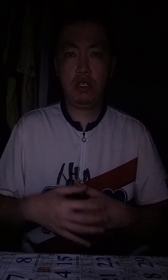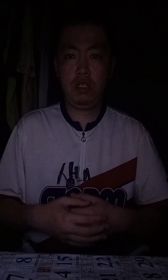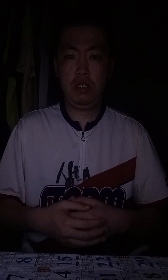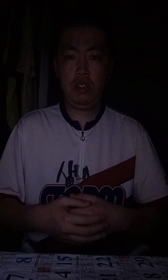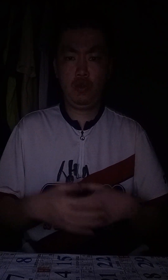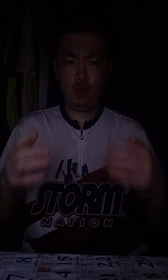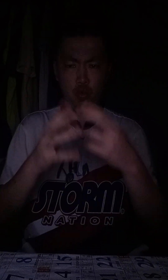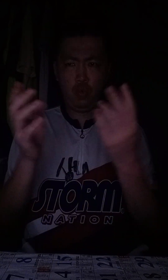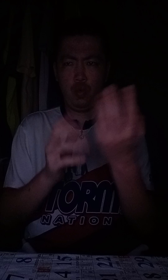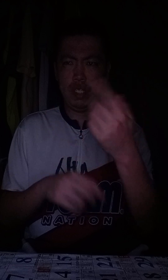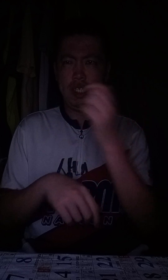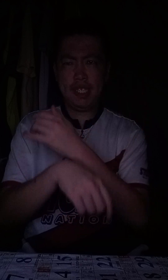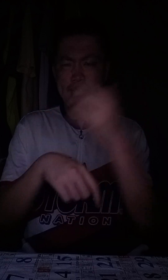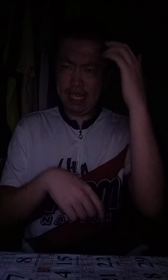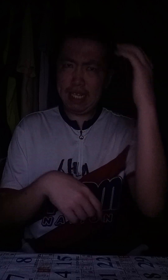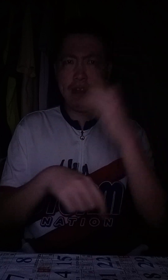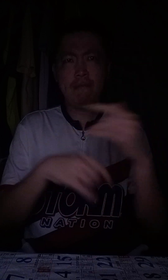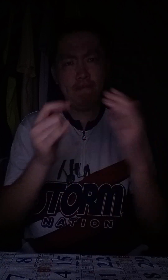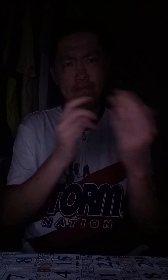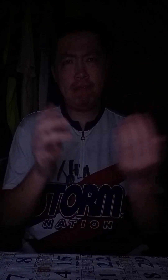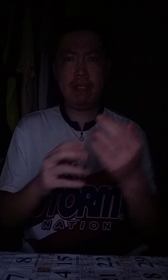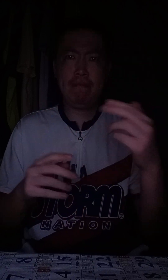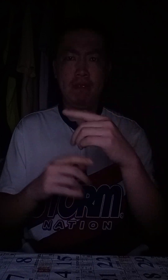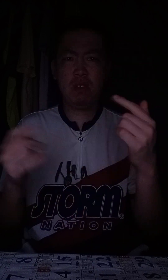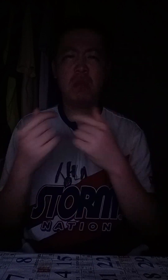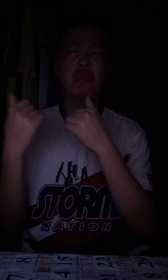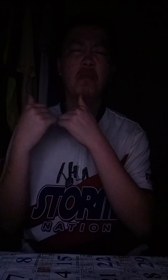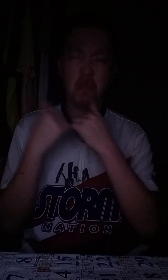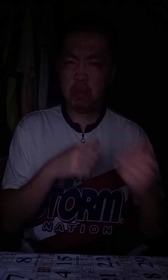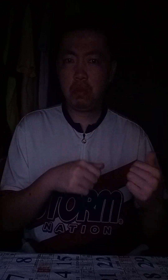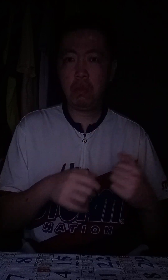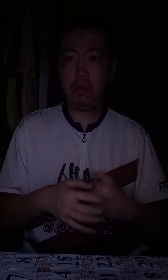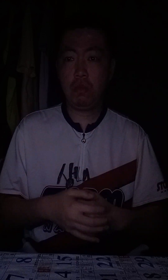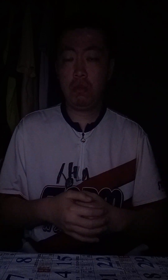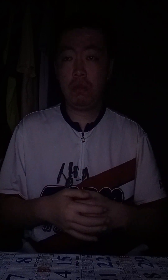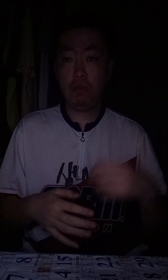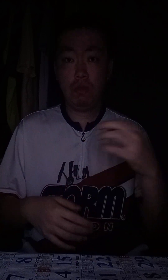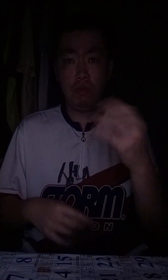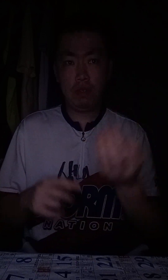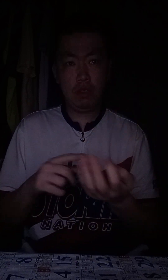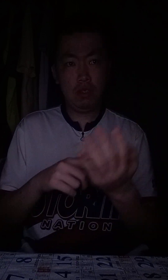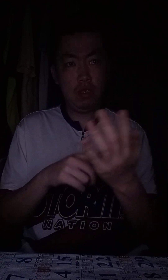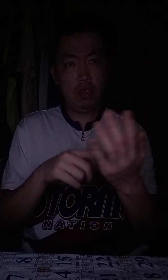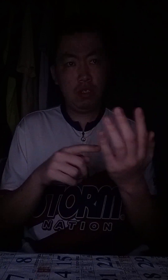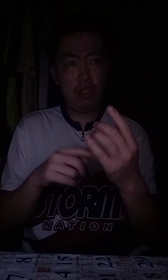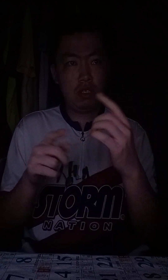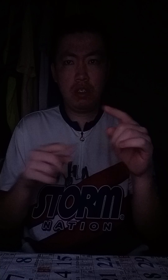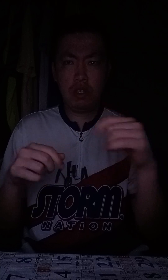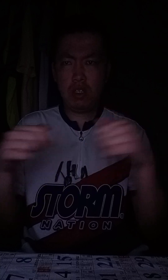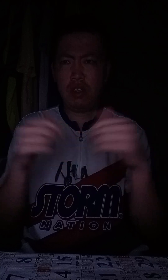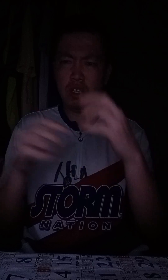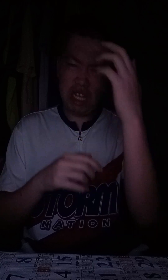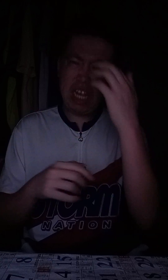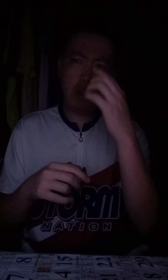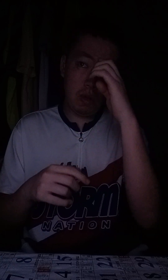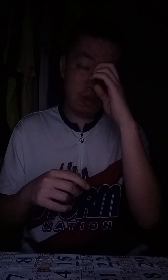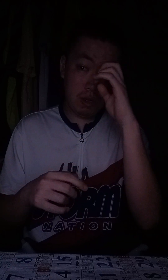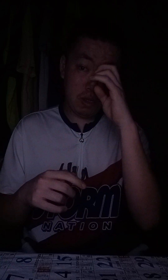초등학교 5학년 학생이 어제 아침 스스로 목숨을 끊었습니다. 일기장에는 학교 폭력으로 괴로웠다는 내용이 적혀